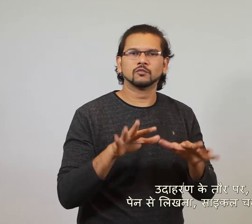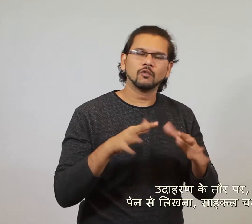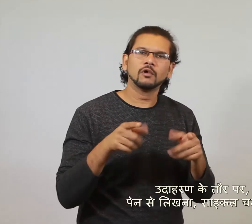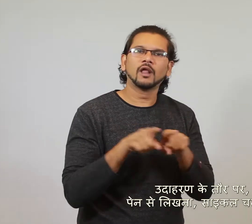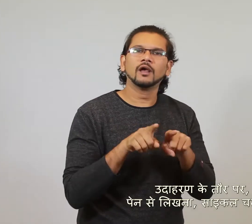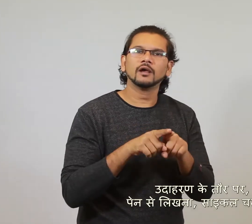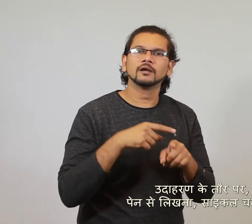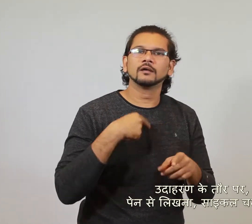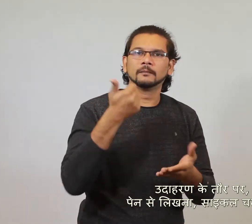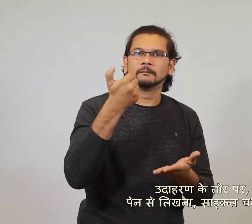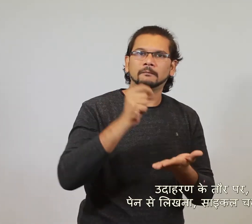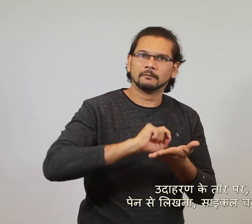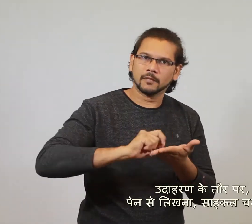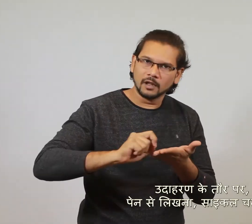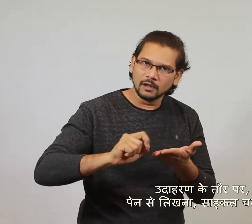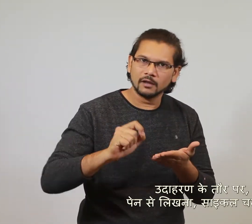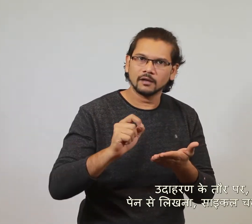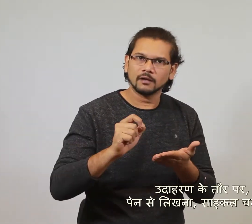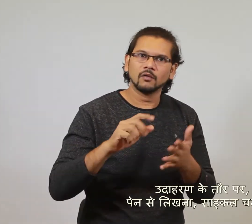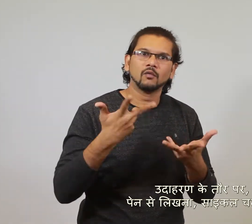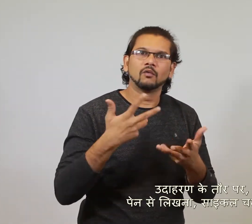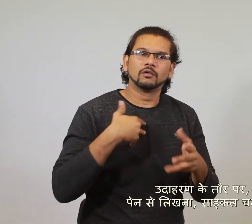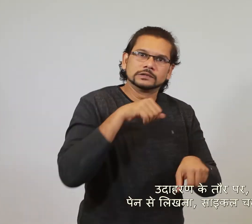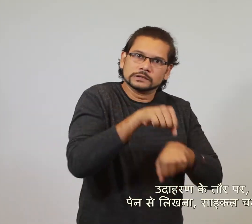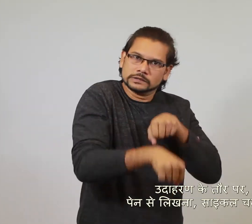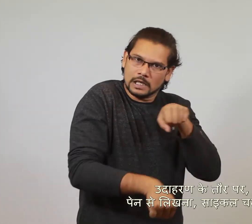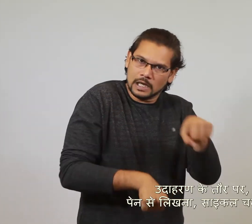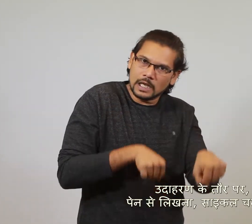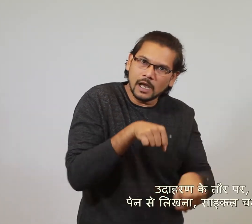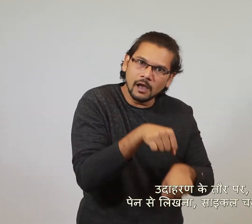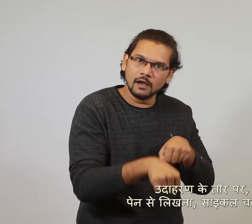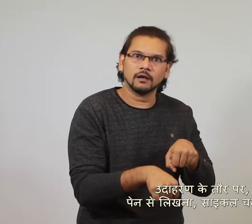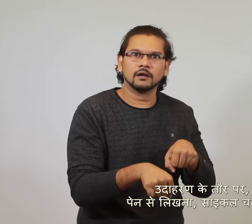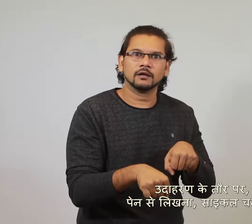उधारण के तौर पर पेंसे लिखना साइकल चलाना